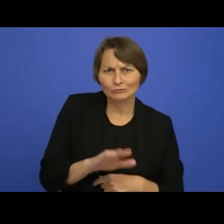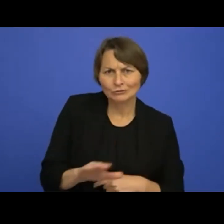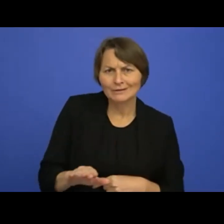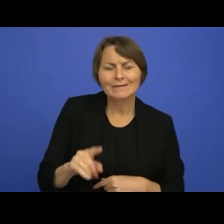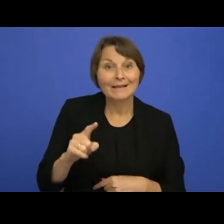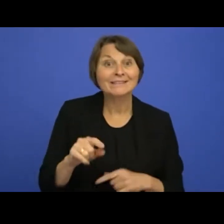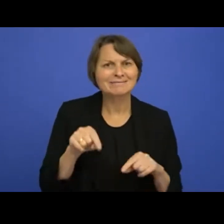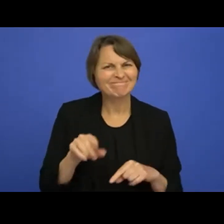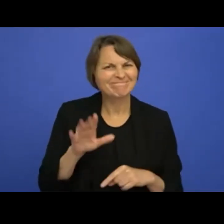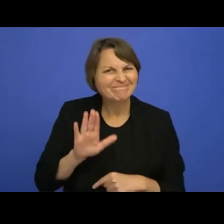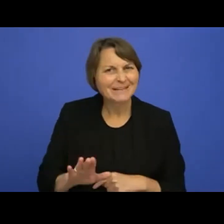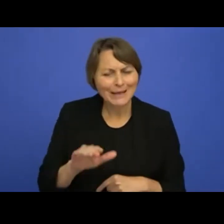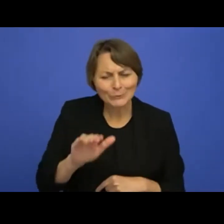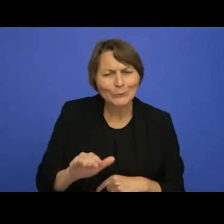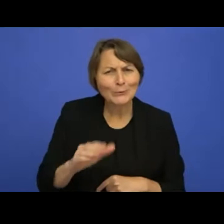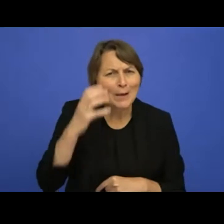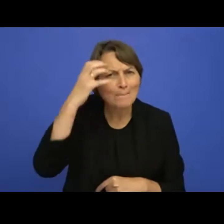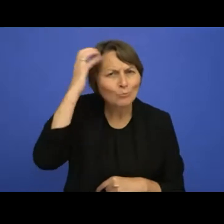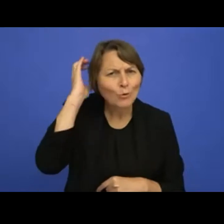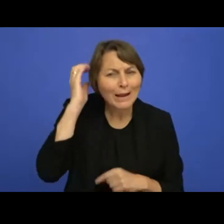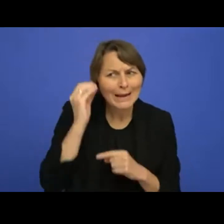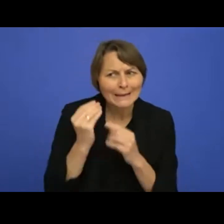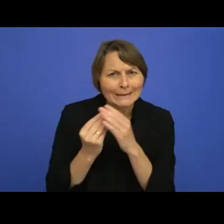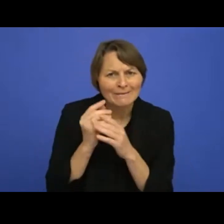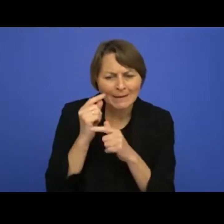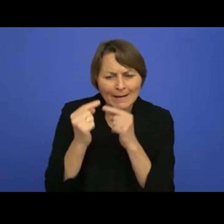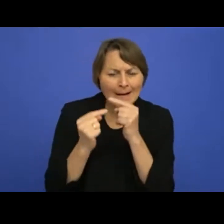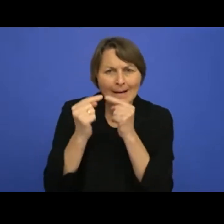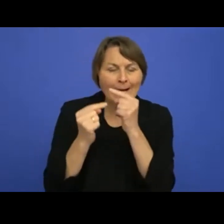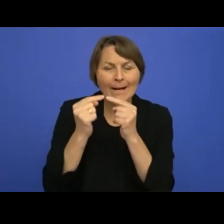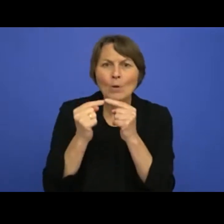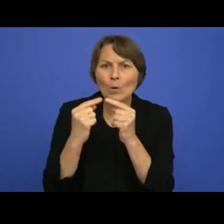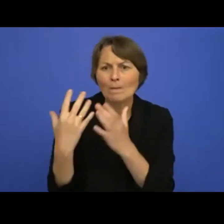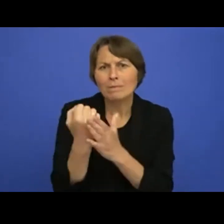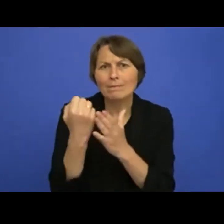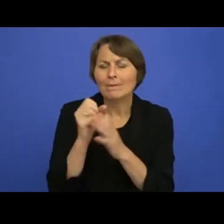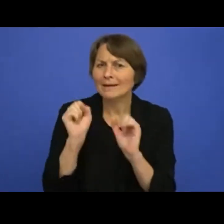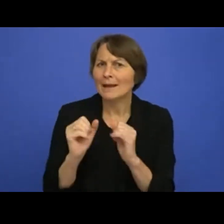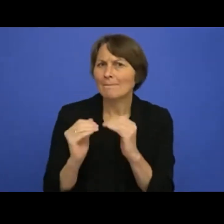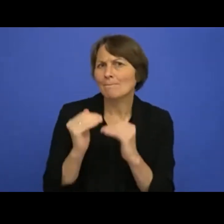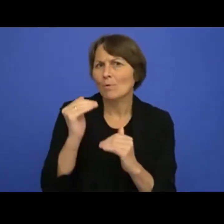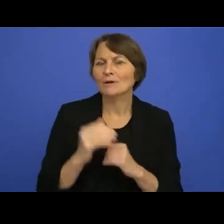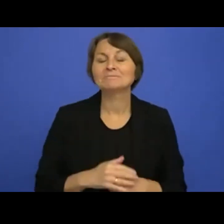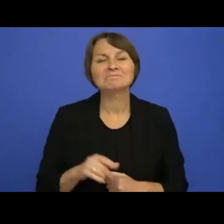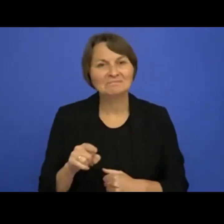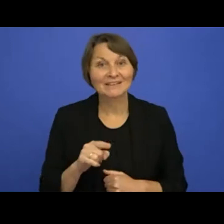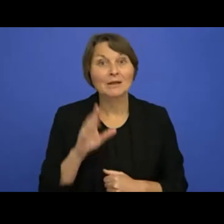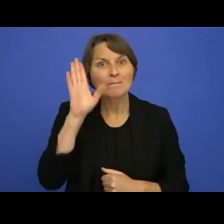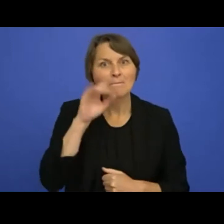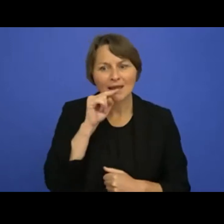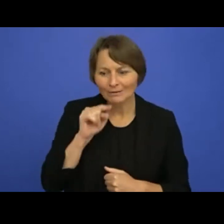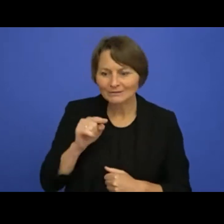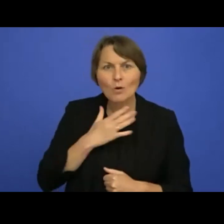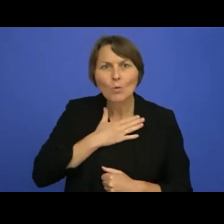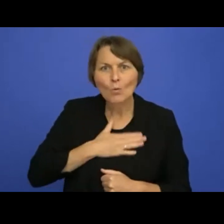enfants qui offre de nombreuses opportunités qui doivent être utilisées et c'est dans